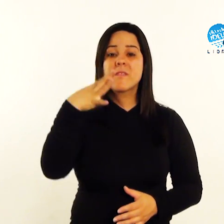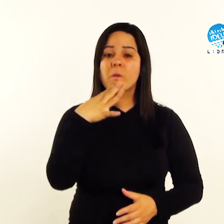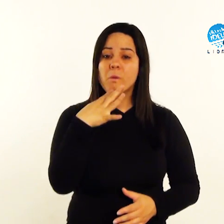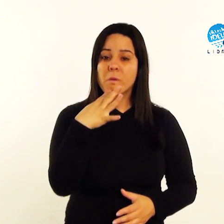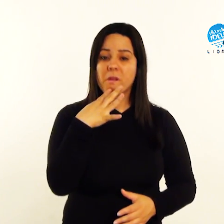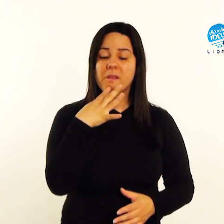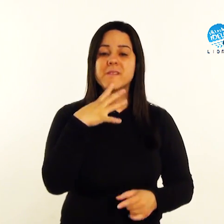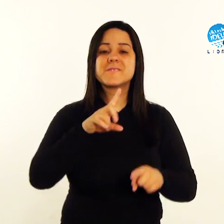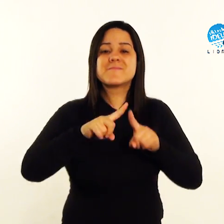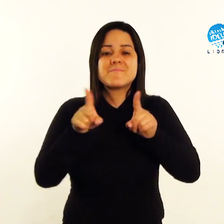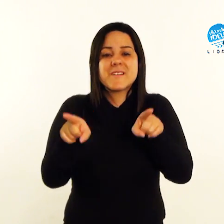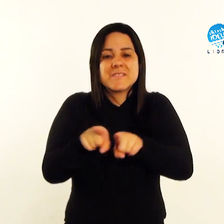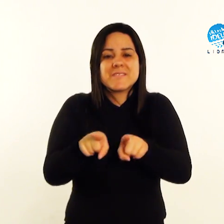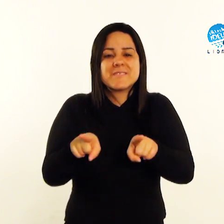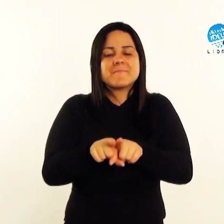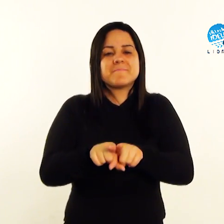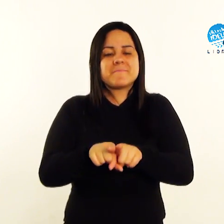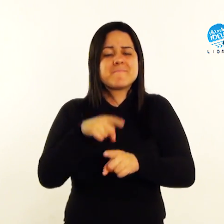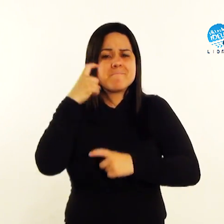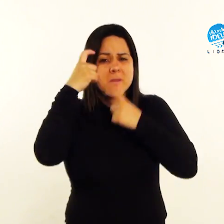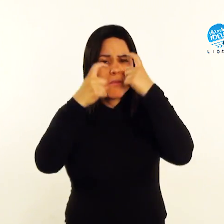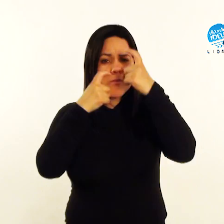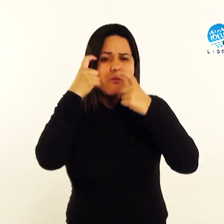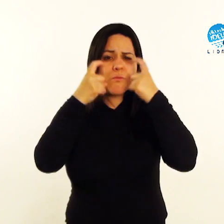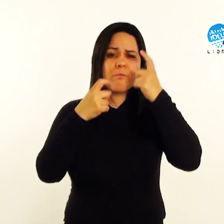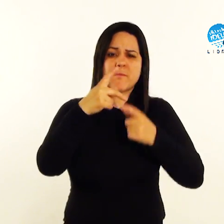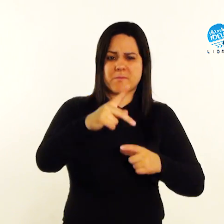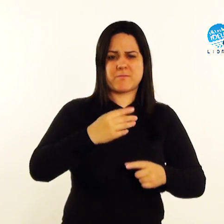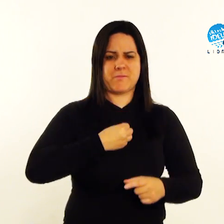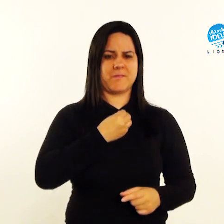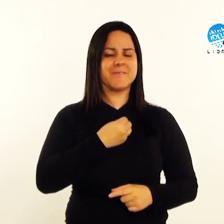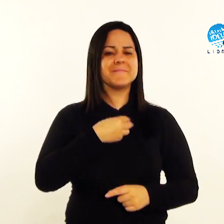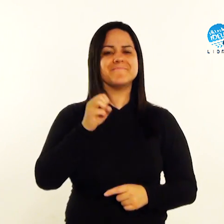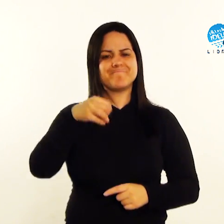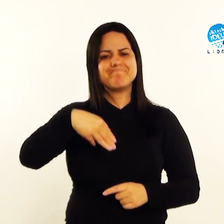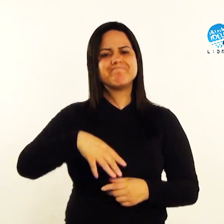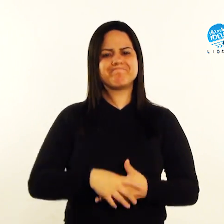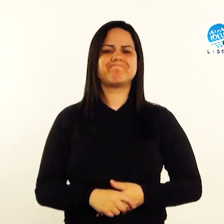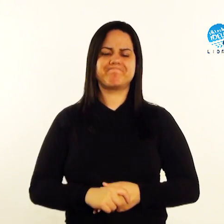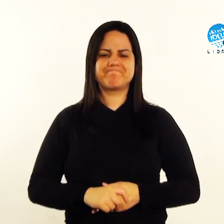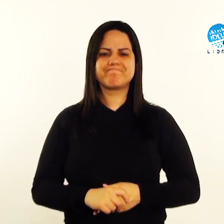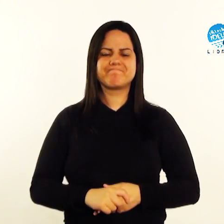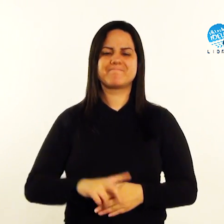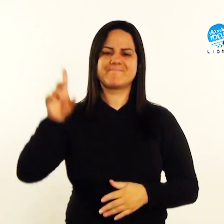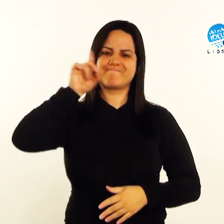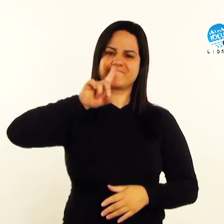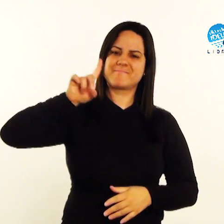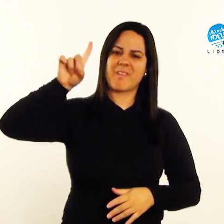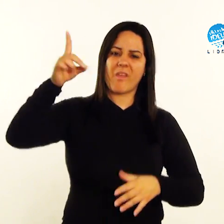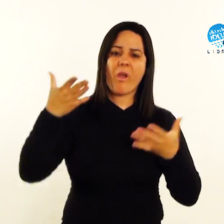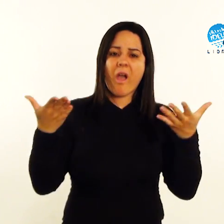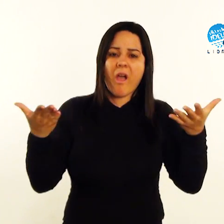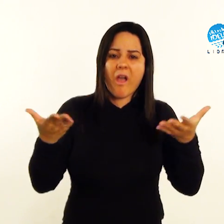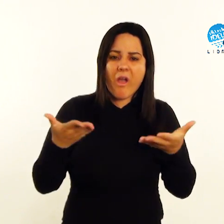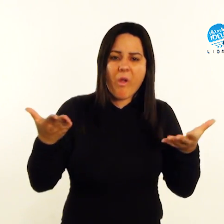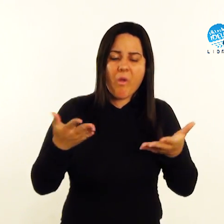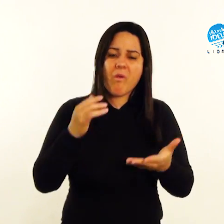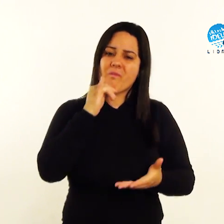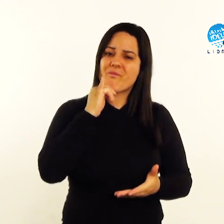somente conhece, mas Ele se importa com você. E é Ele que agora está lhe